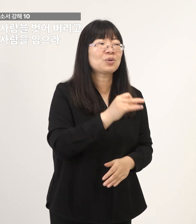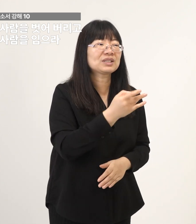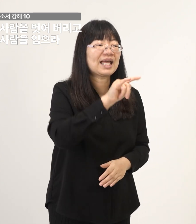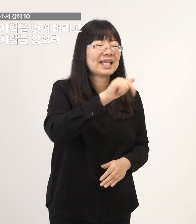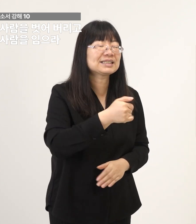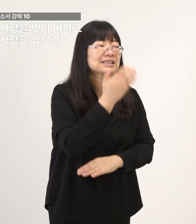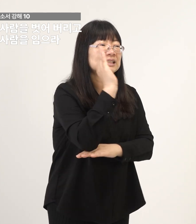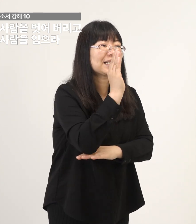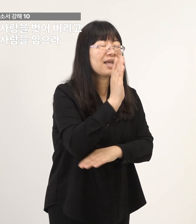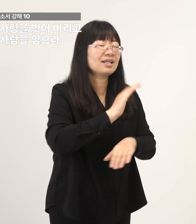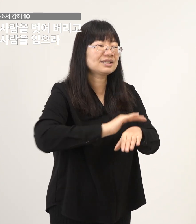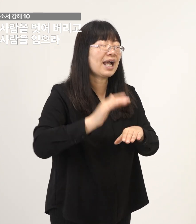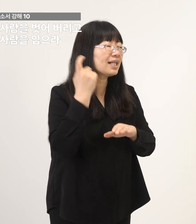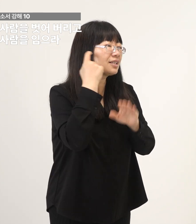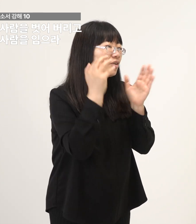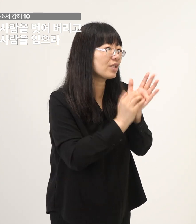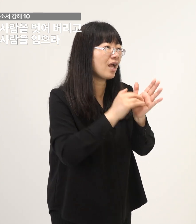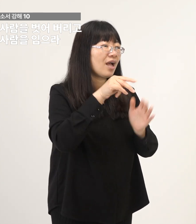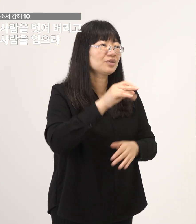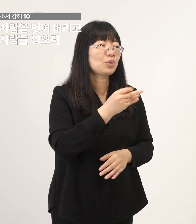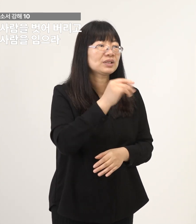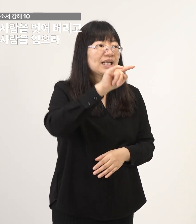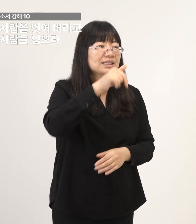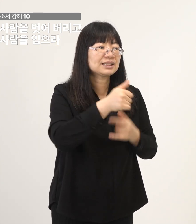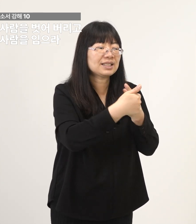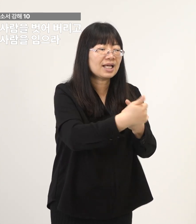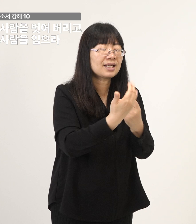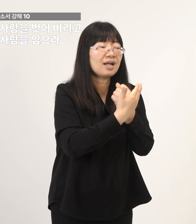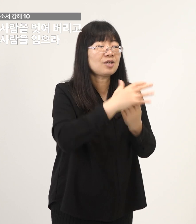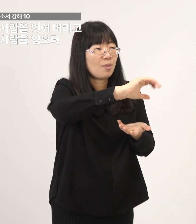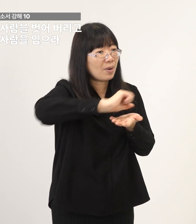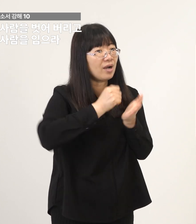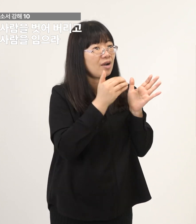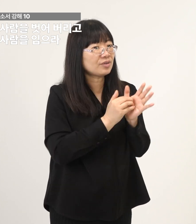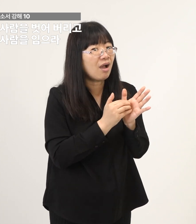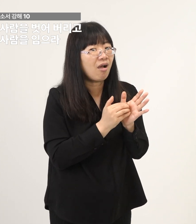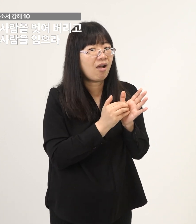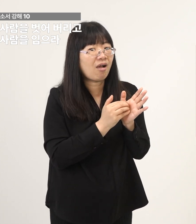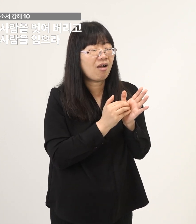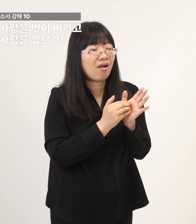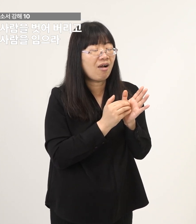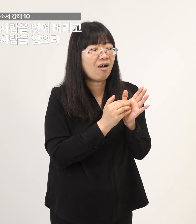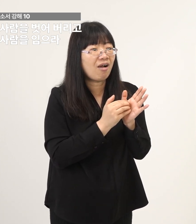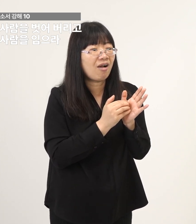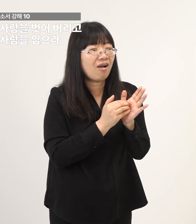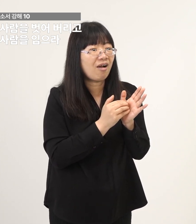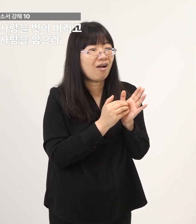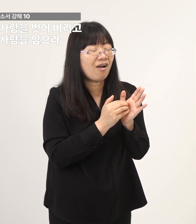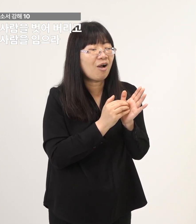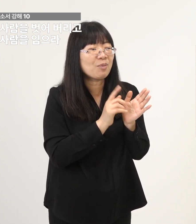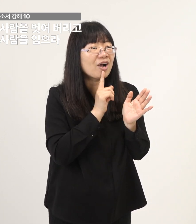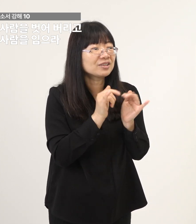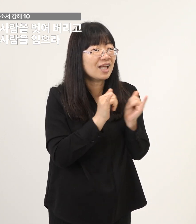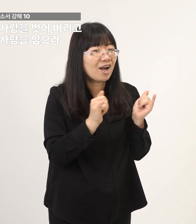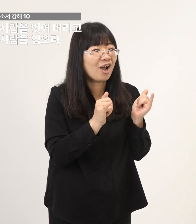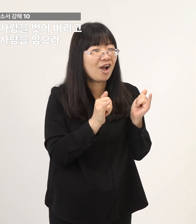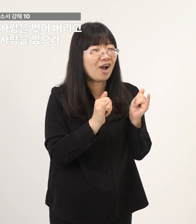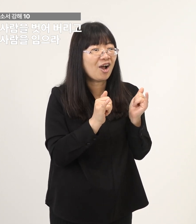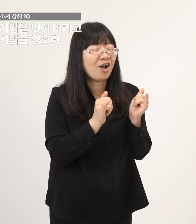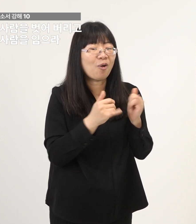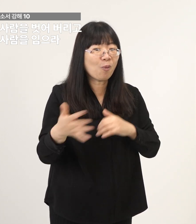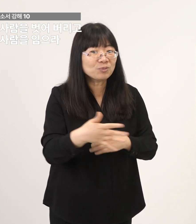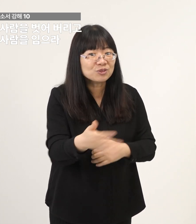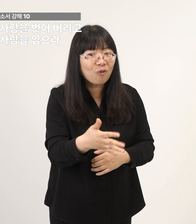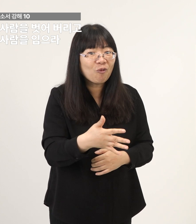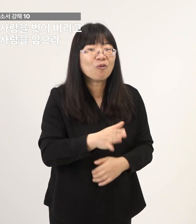얘기 잘 들었다, 송태근이한테 은혜 받았다, 여기 아무도 그런 사람 없잖아요. 무슨